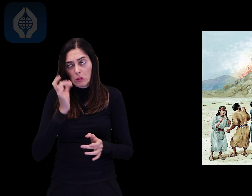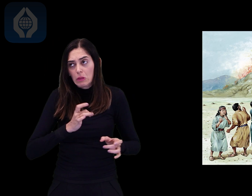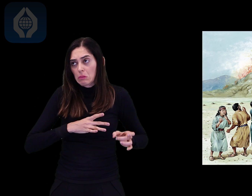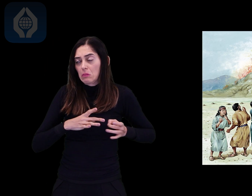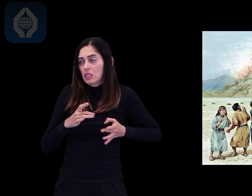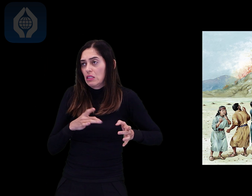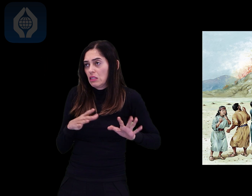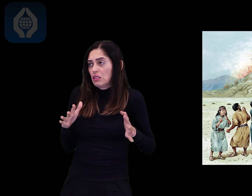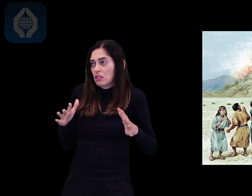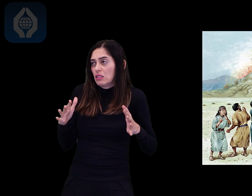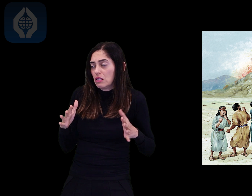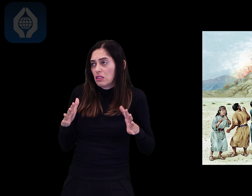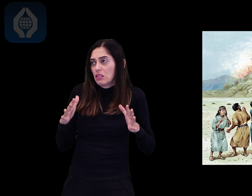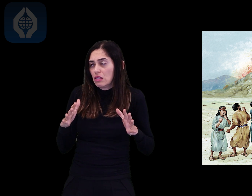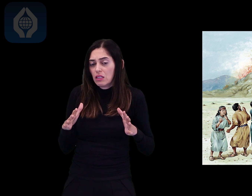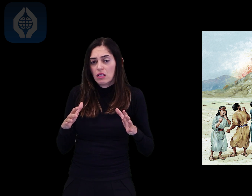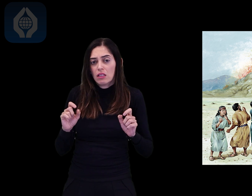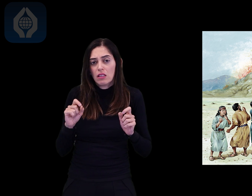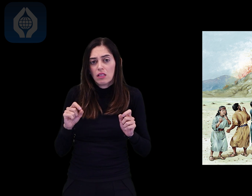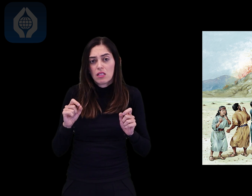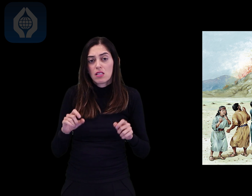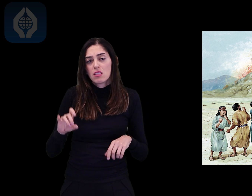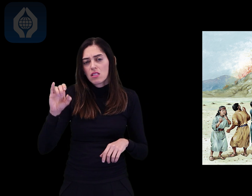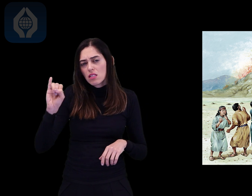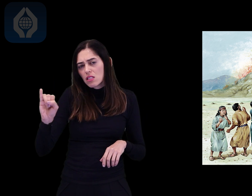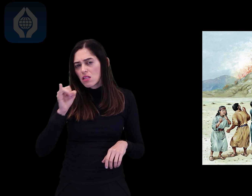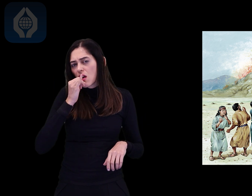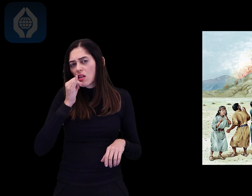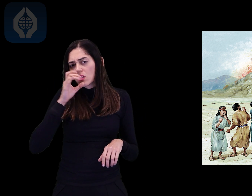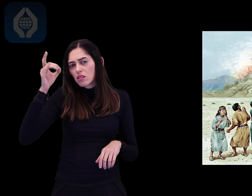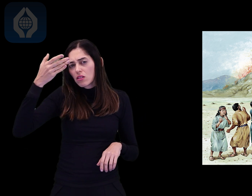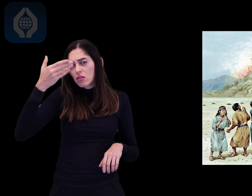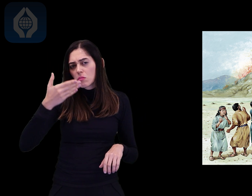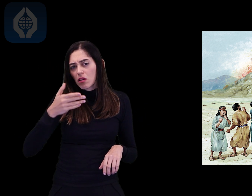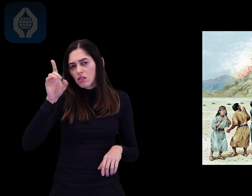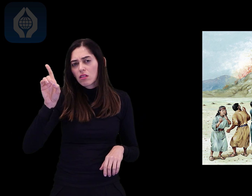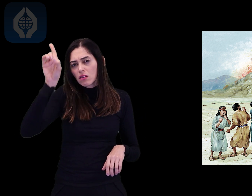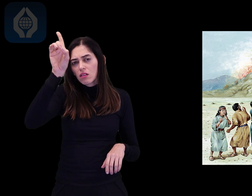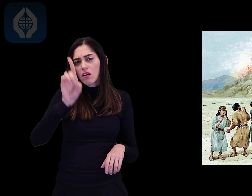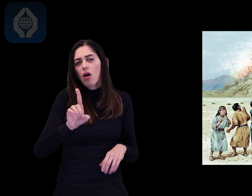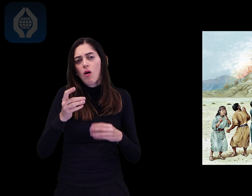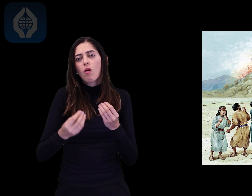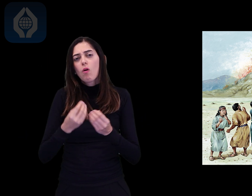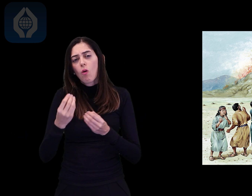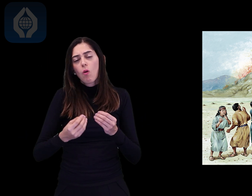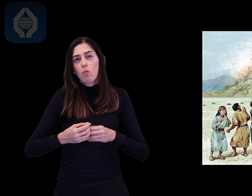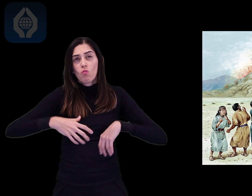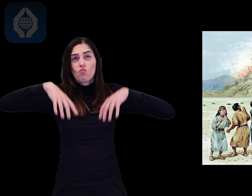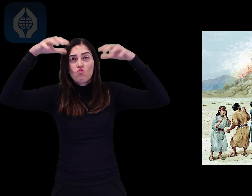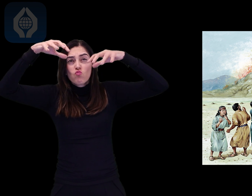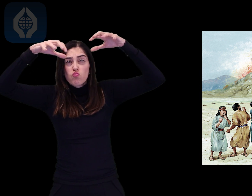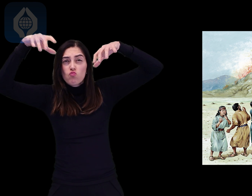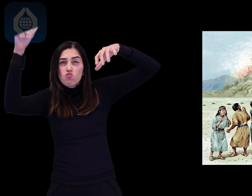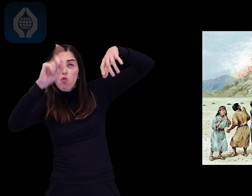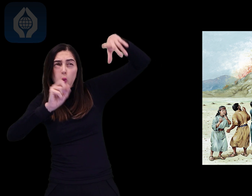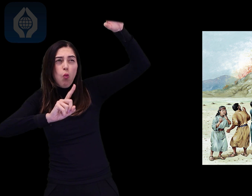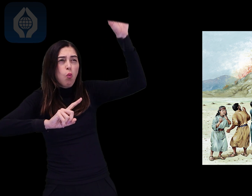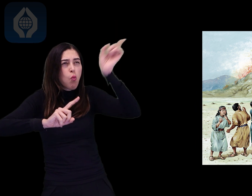Não é de se surpreender que o povo tenha ficado com medo quando Deus falou com eles. Como se sentiria se Deus aparecesse assim